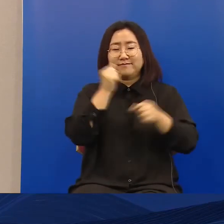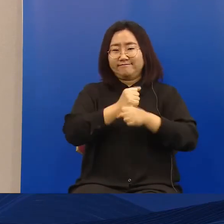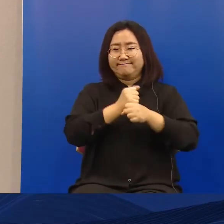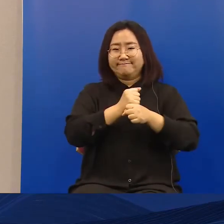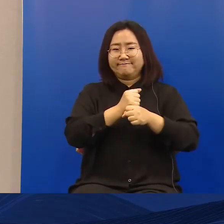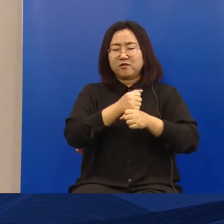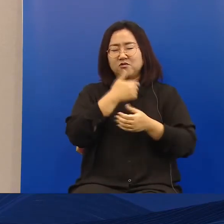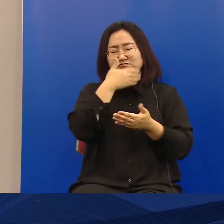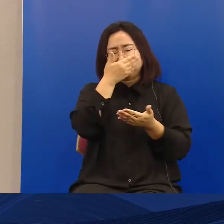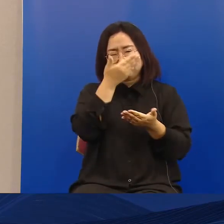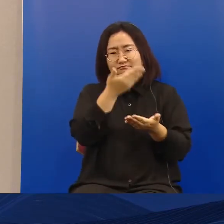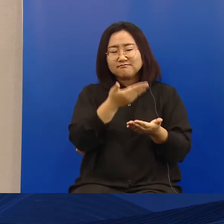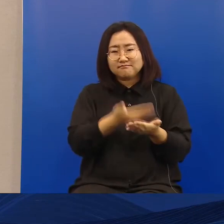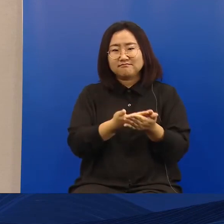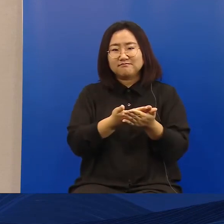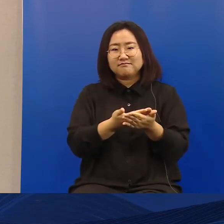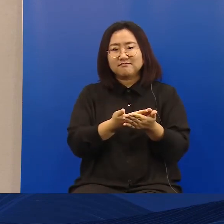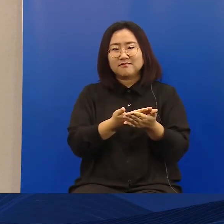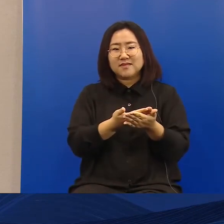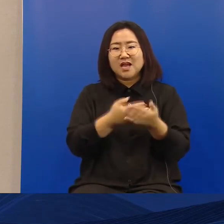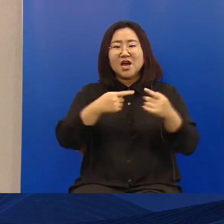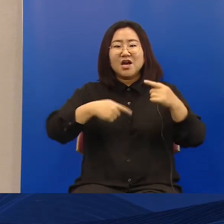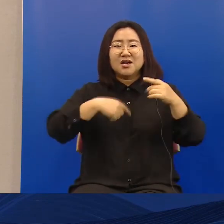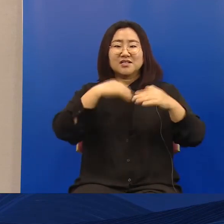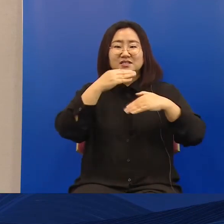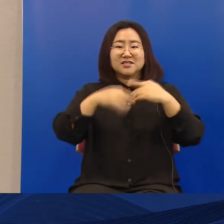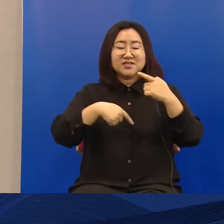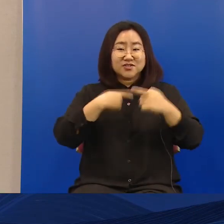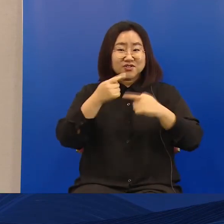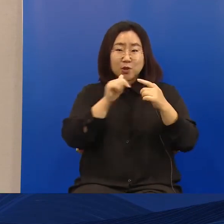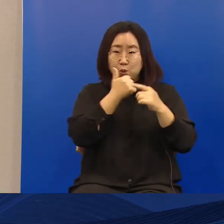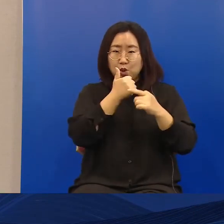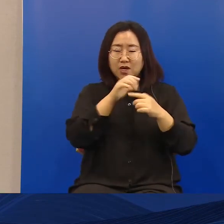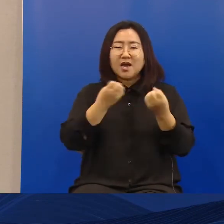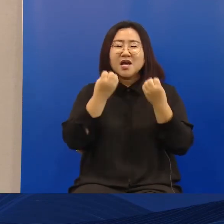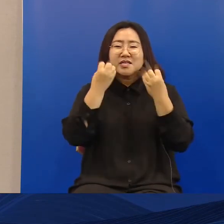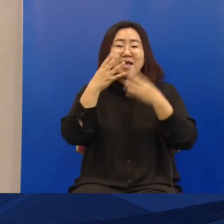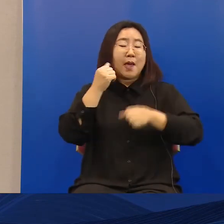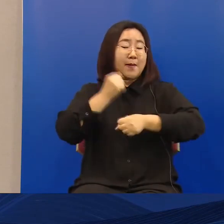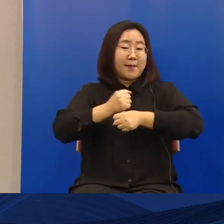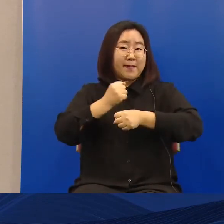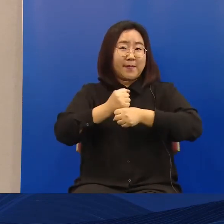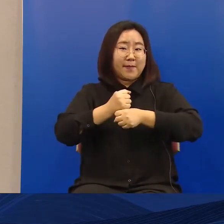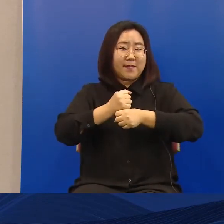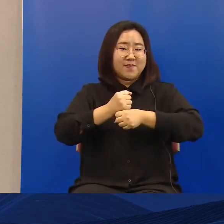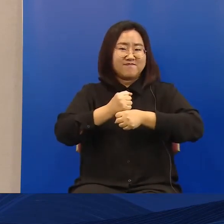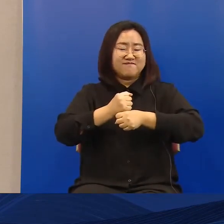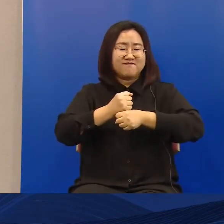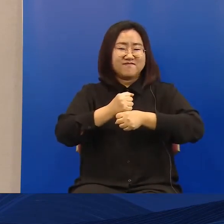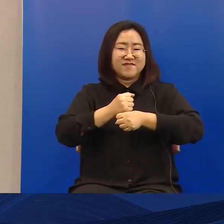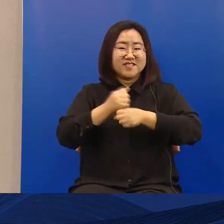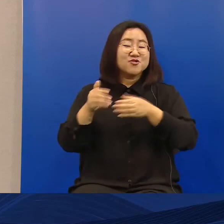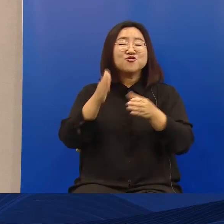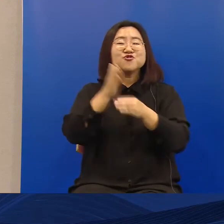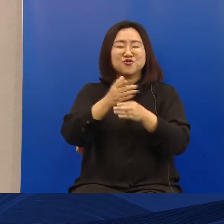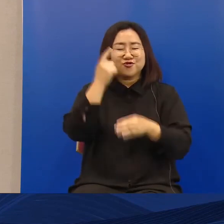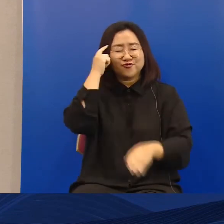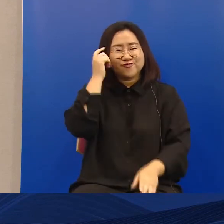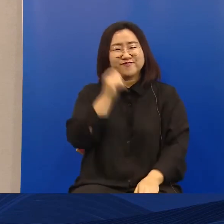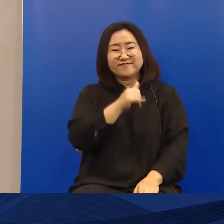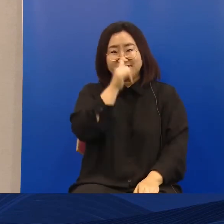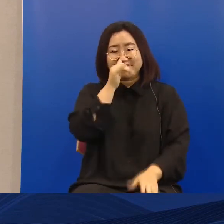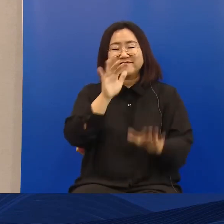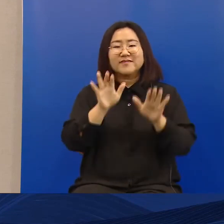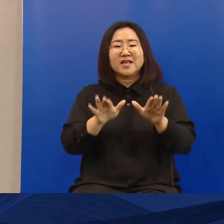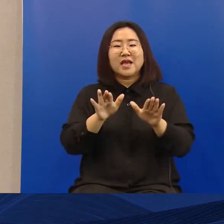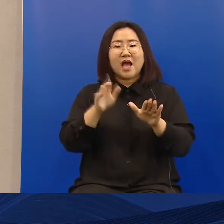만들어가는 소중한 그런 공적 수어 통역의 새 전기를 만들어 가고 있다는 생각이 듭니다.